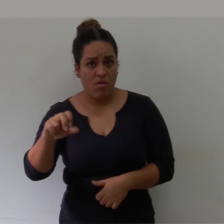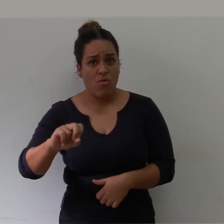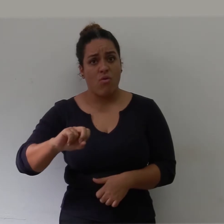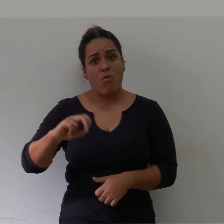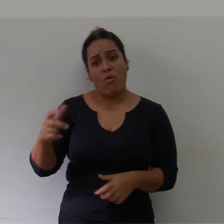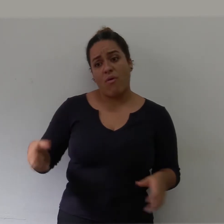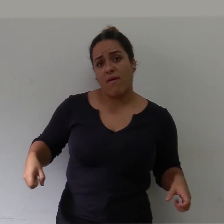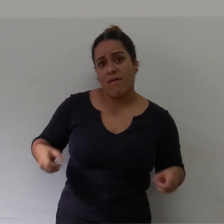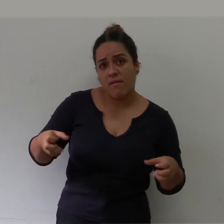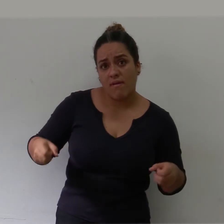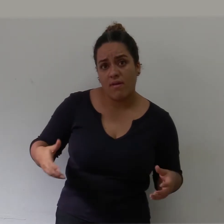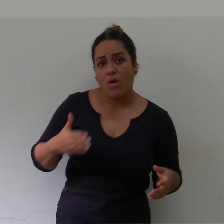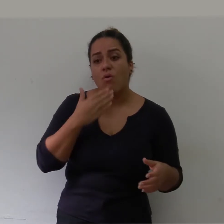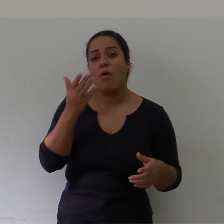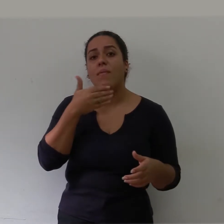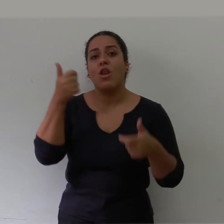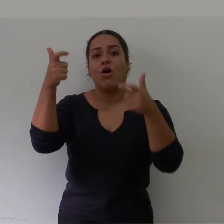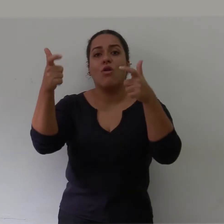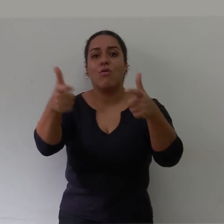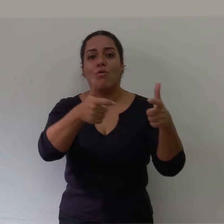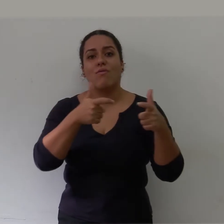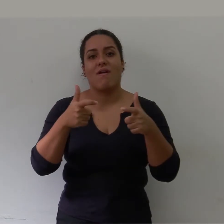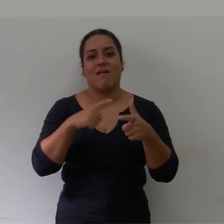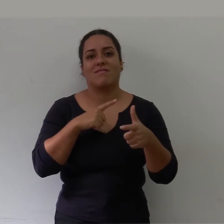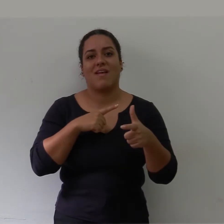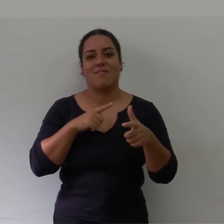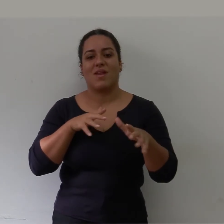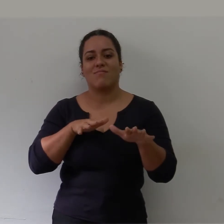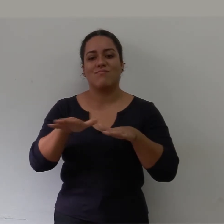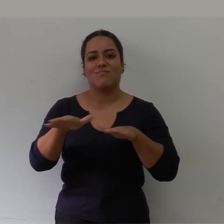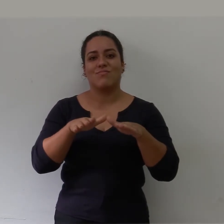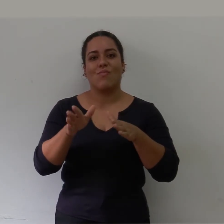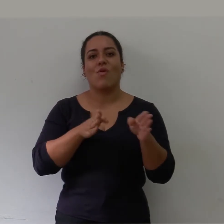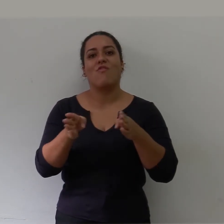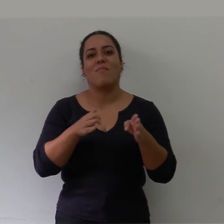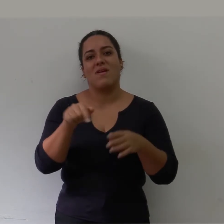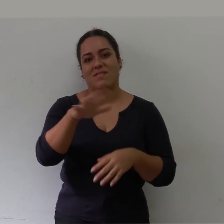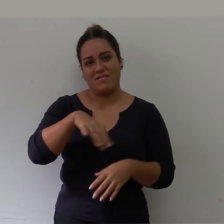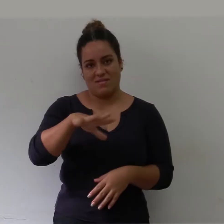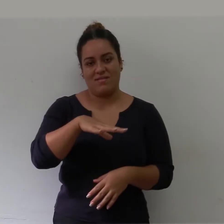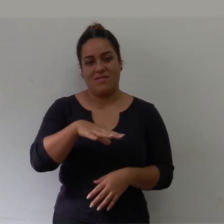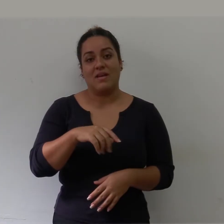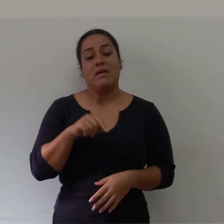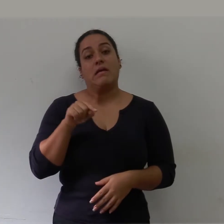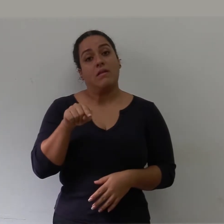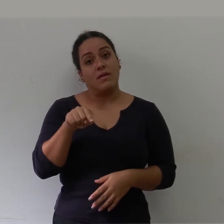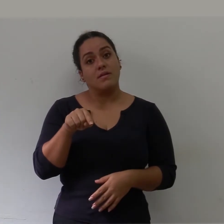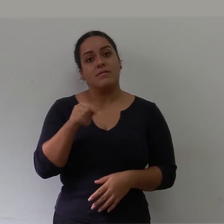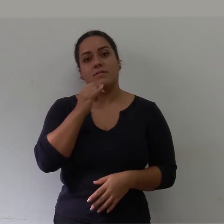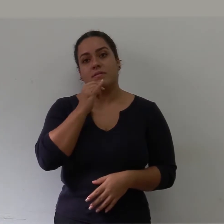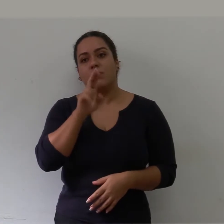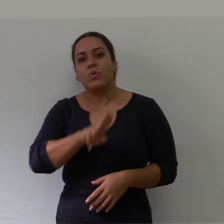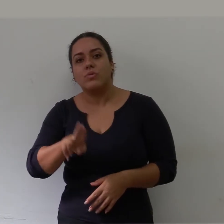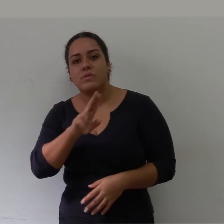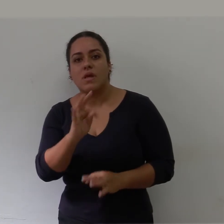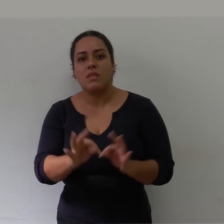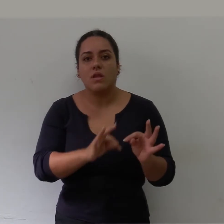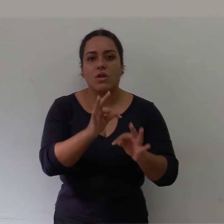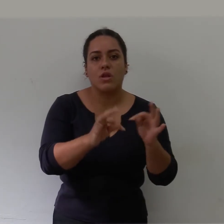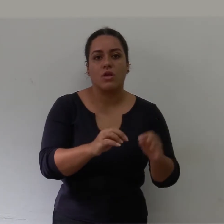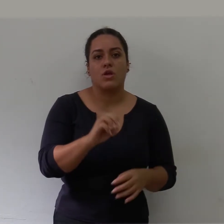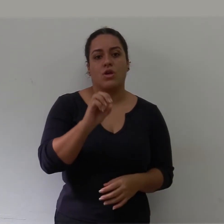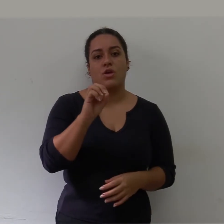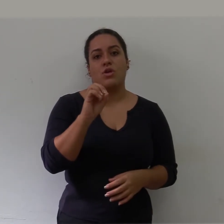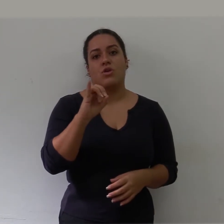ou de cadeira de rodas, quais os melhores lugares para ele se deslocar na cidade. Então o conceito de Smart City é esse, é usar o IoT,